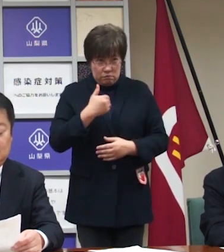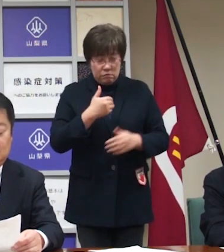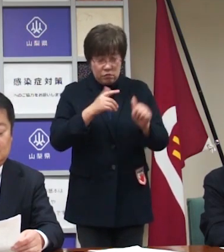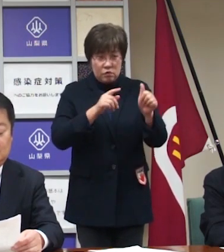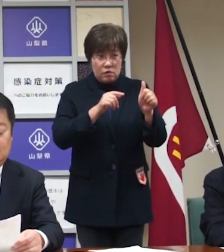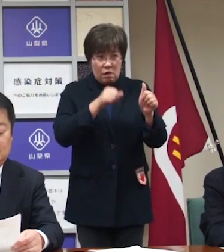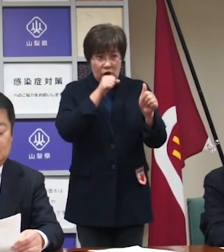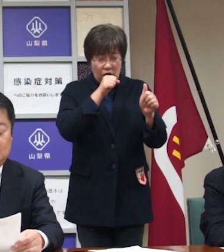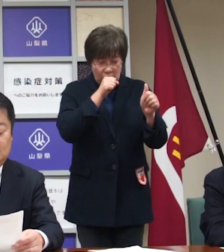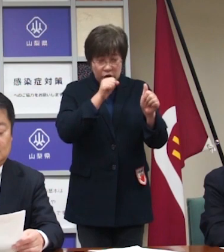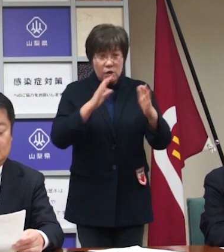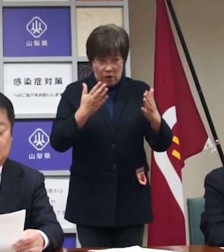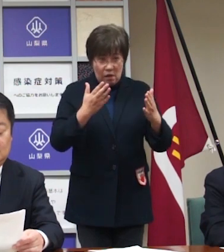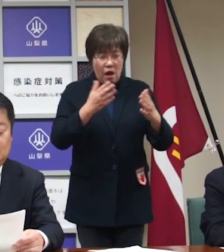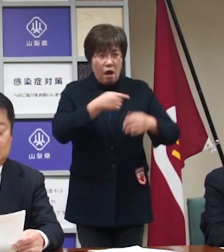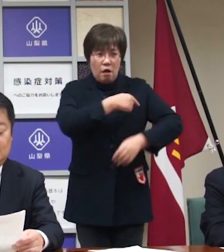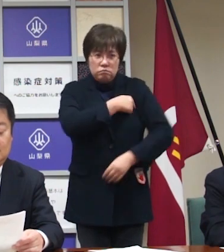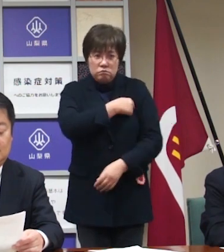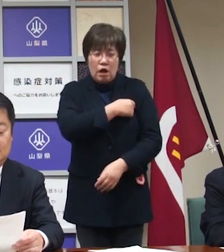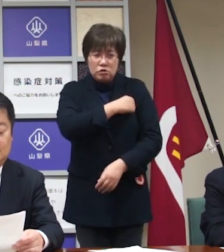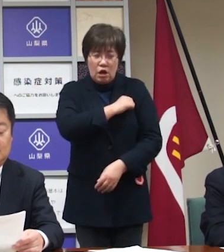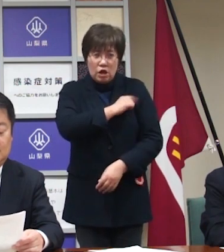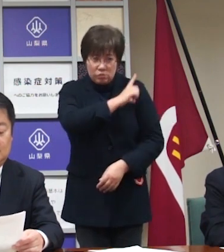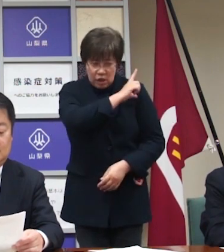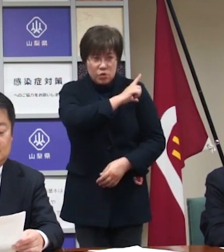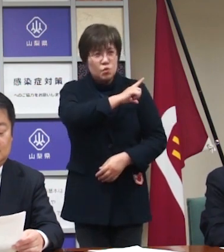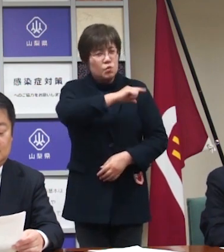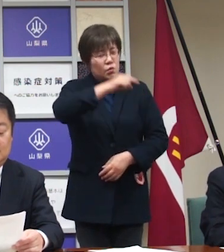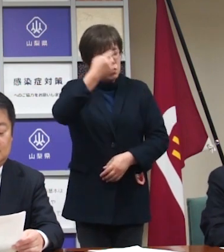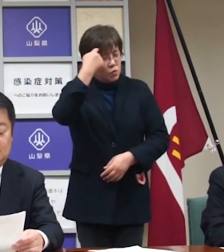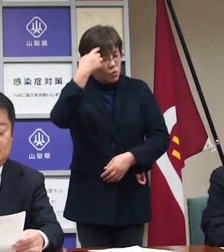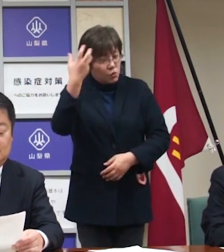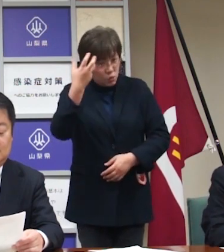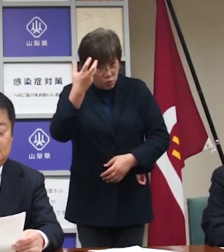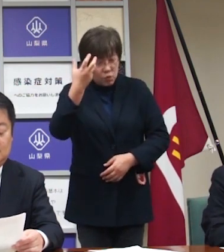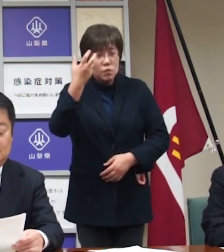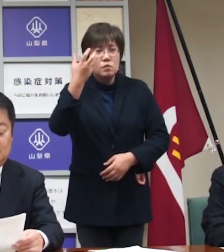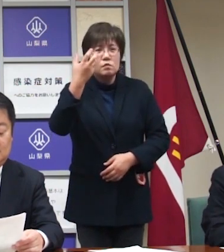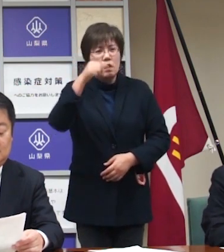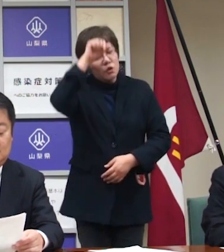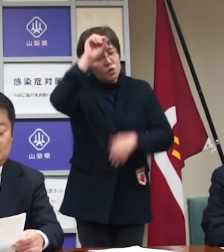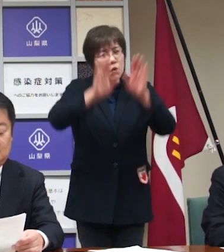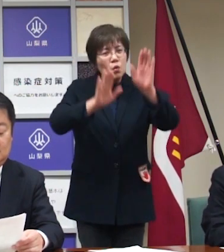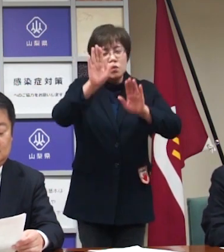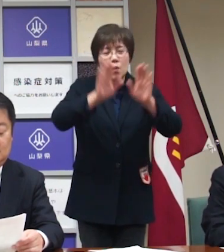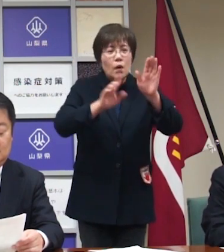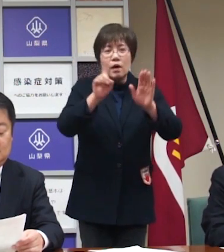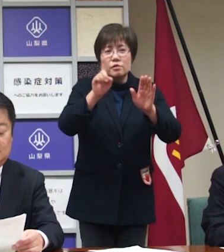発熱、頭痛、症状的にはどういったものでしょうか。